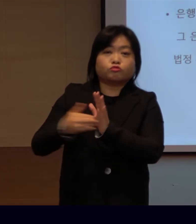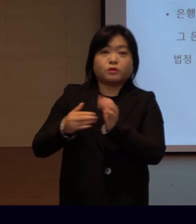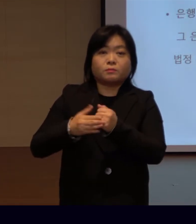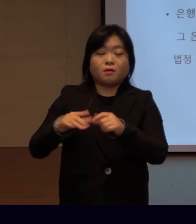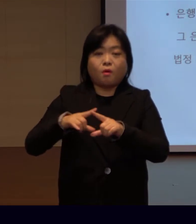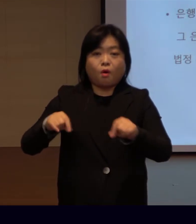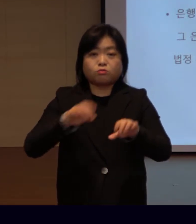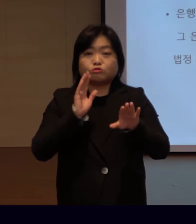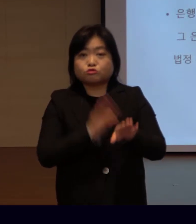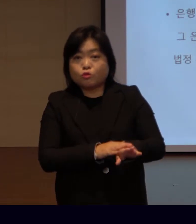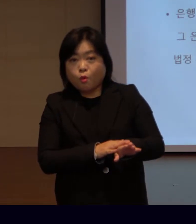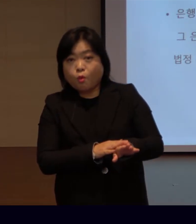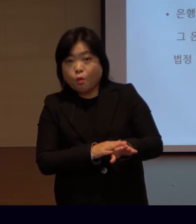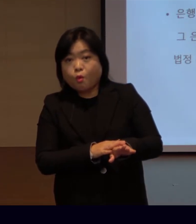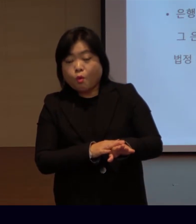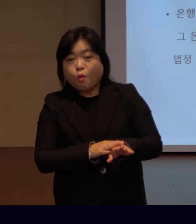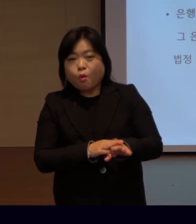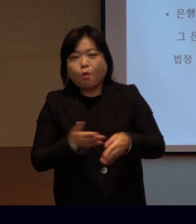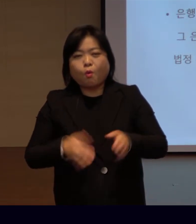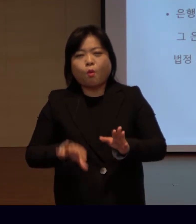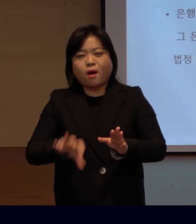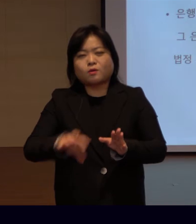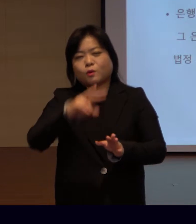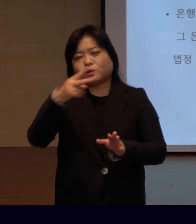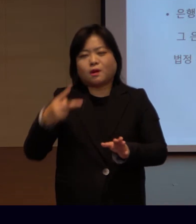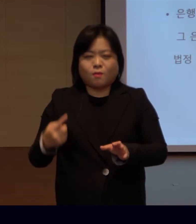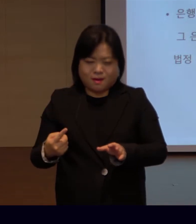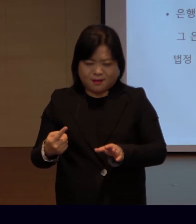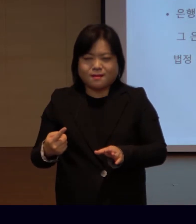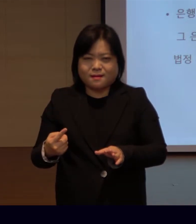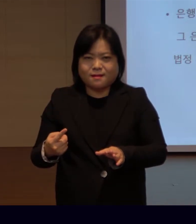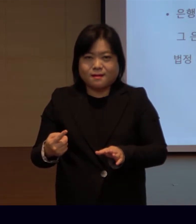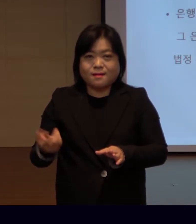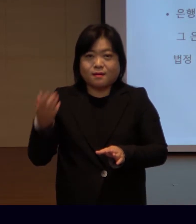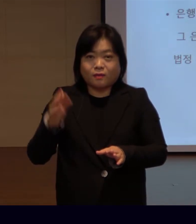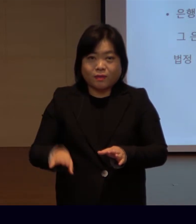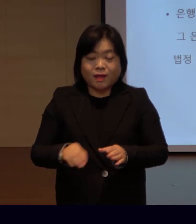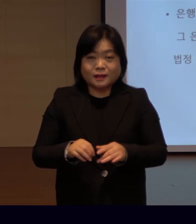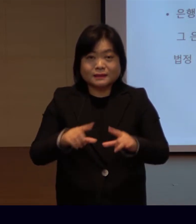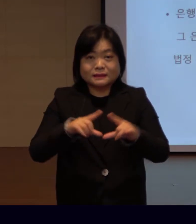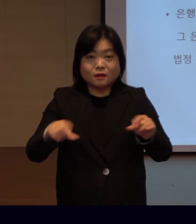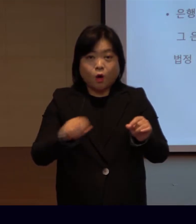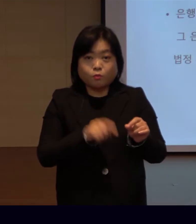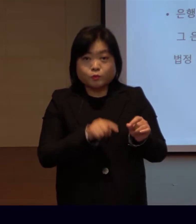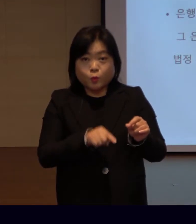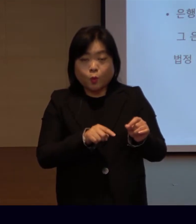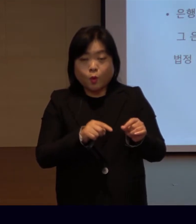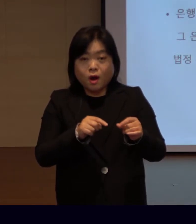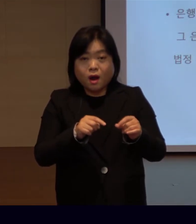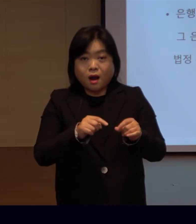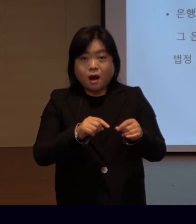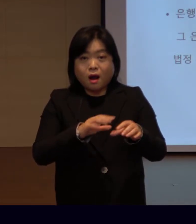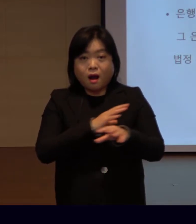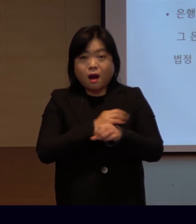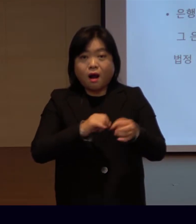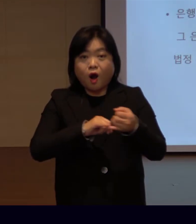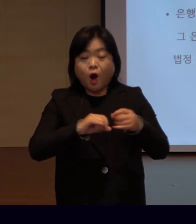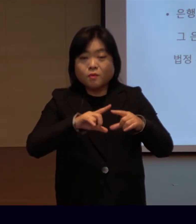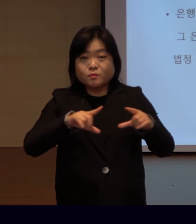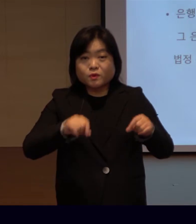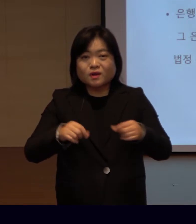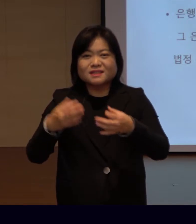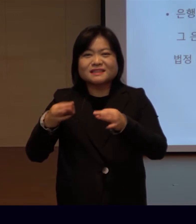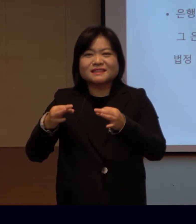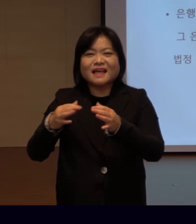거기다 놔둔 채로 막 터덜터덜 고향을 돌아오는데 사실은 그 어음도 그 이 은행가를 자처하는 사람이